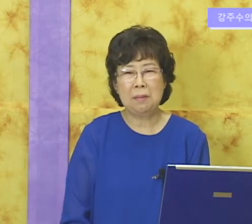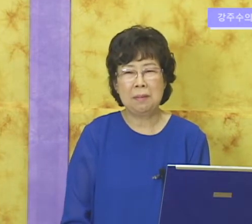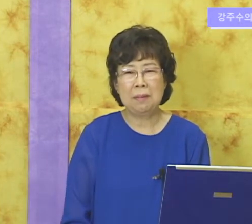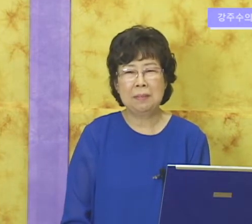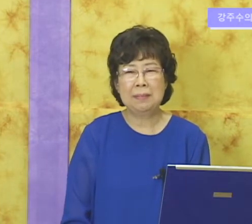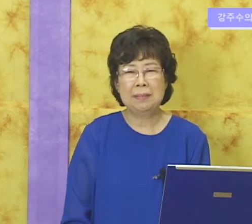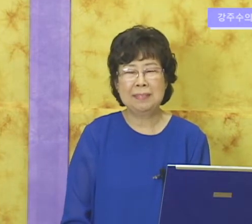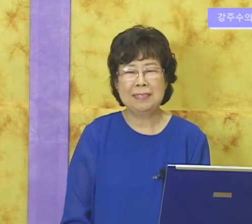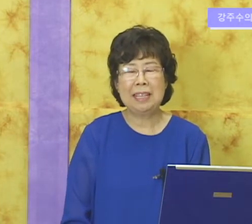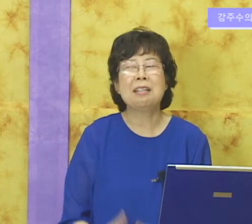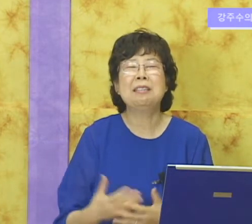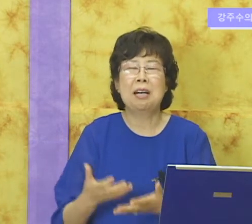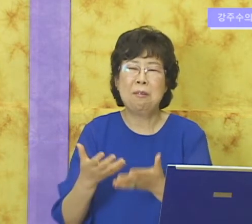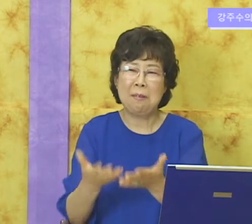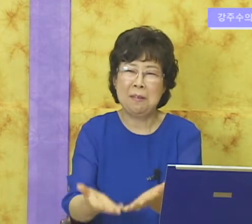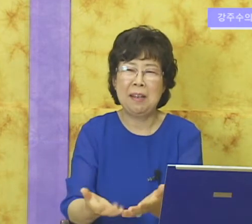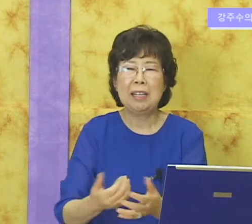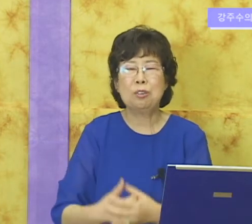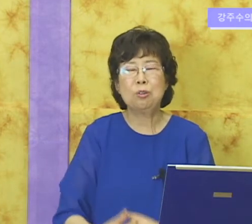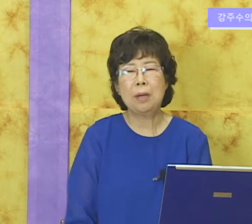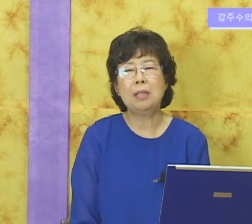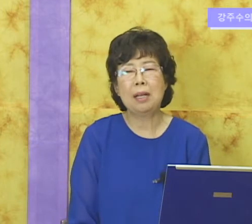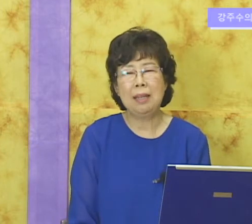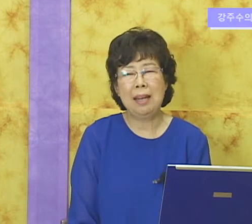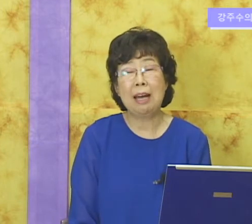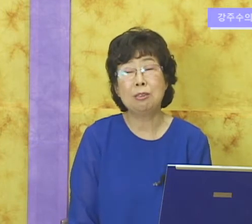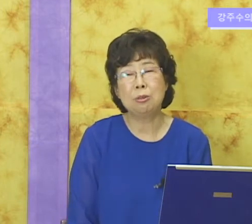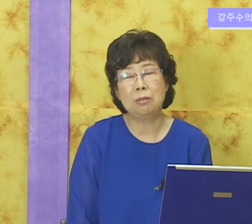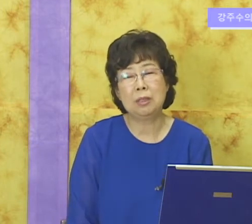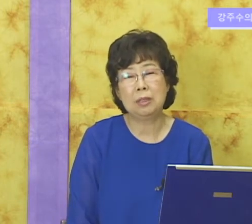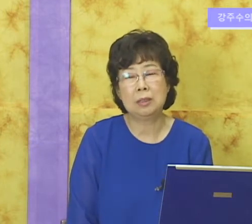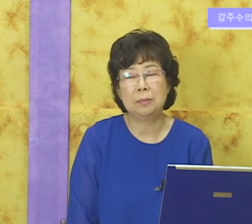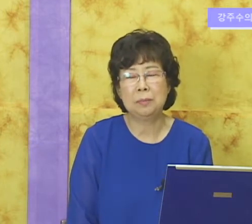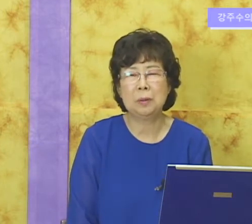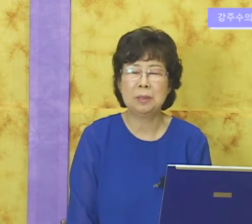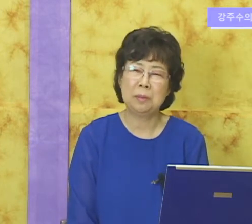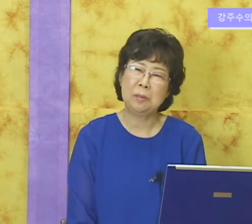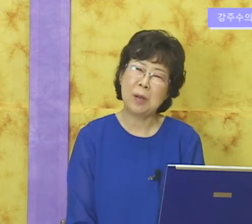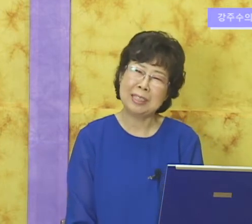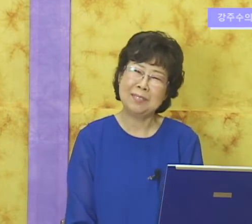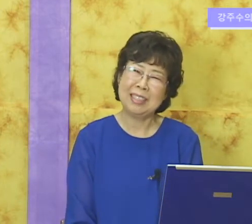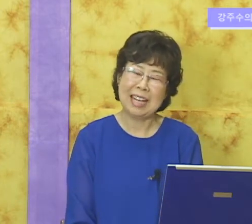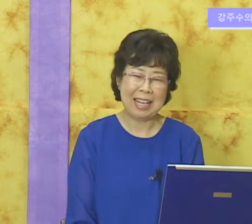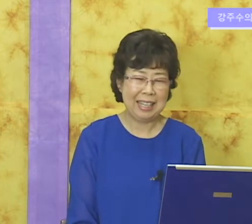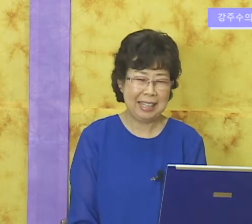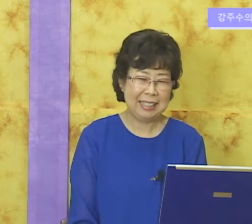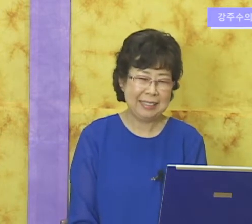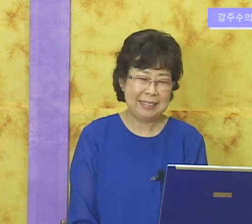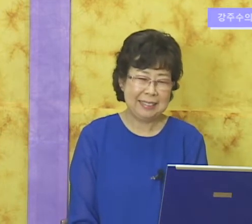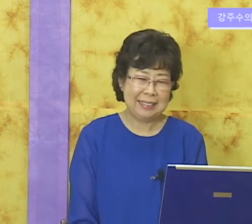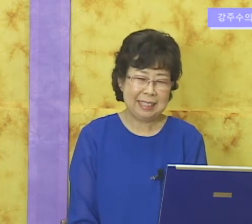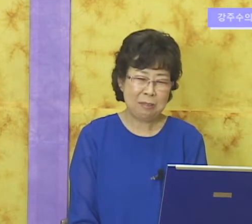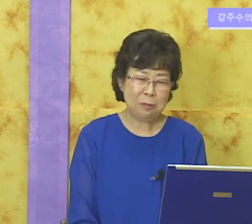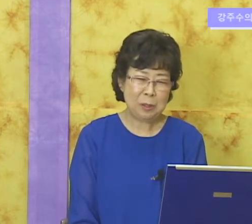쫓겨나고, 예, 그렇다고 그 후배들한테 가르쳐 주는 모습을 보았습니다. 참